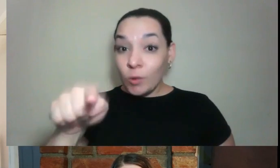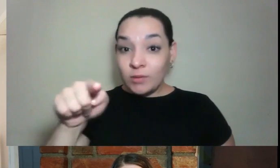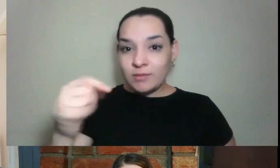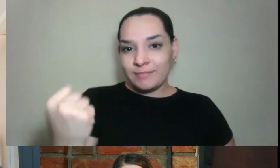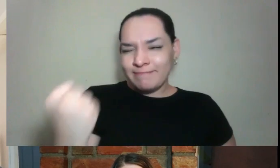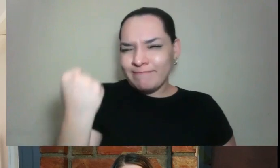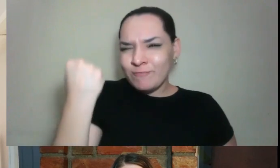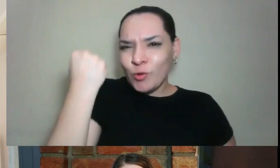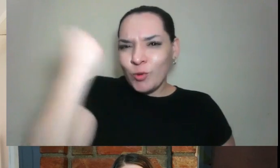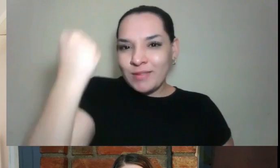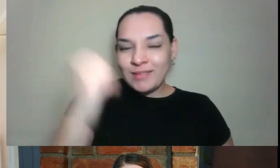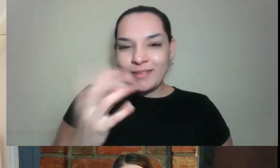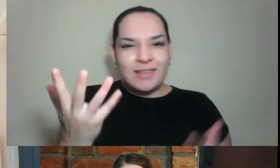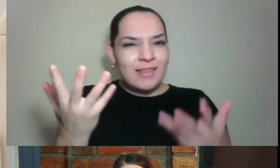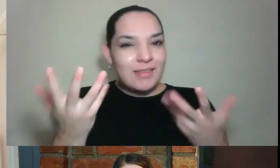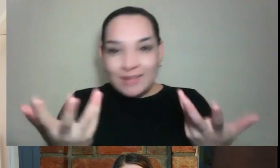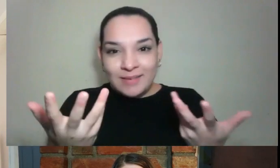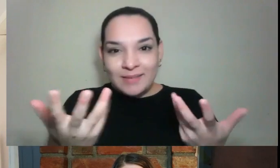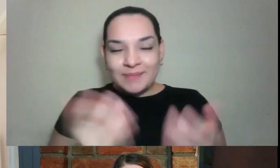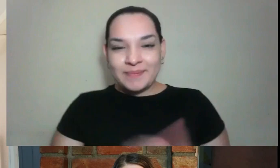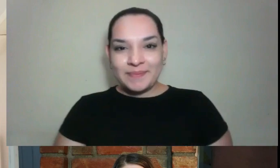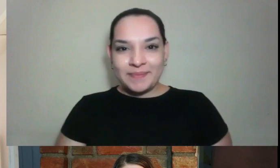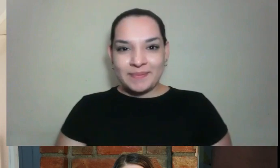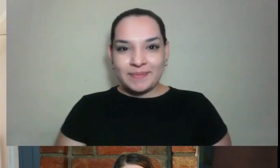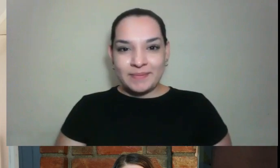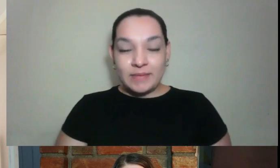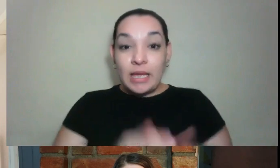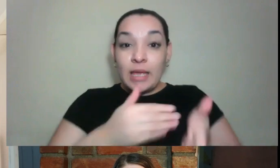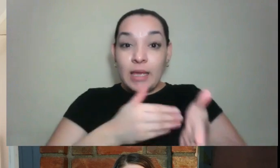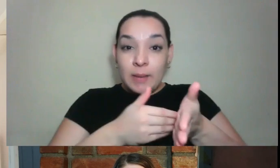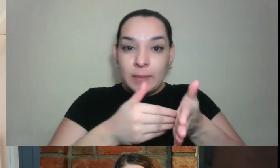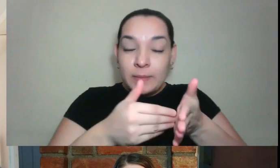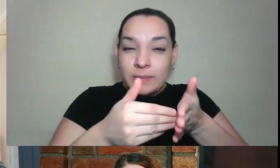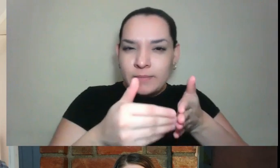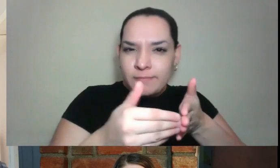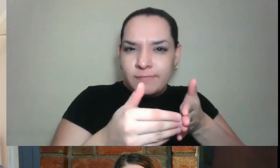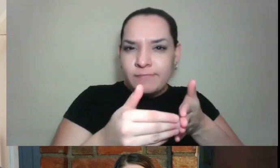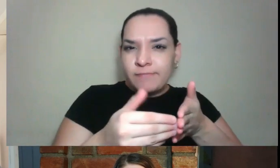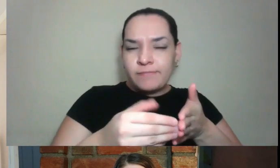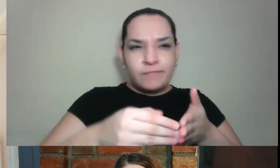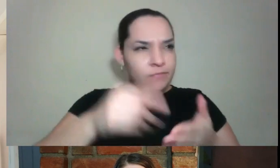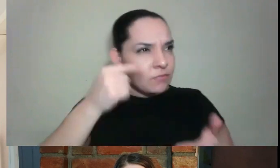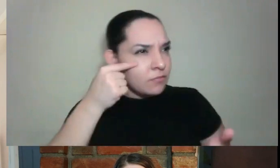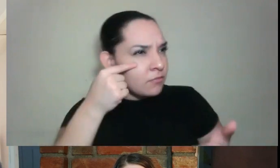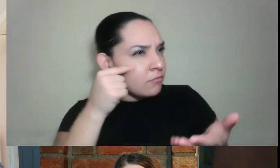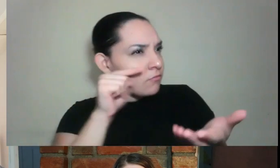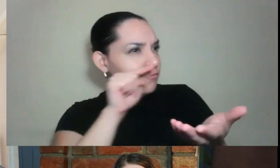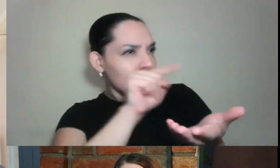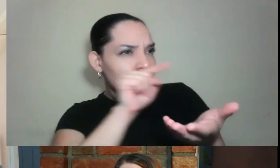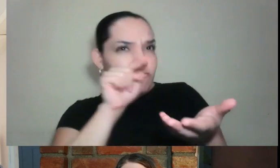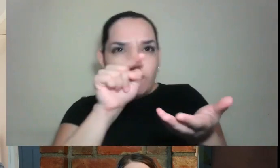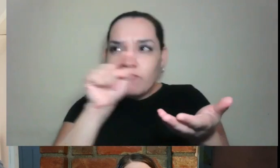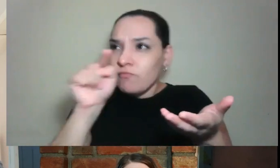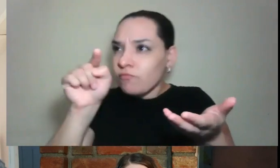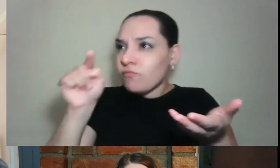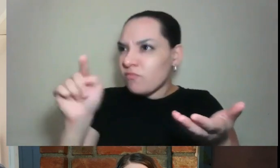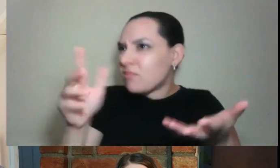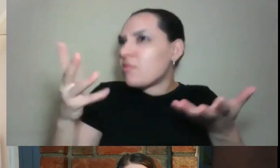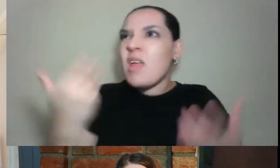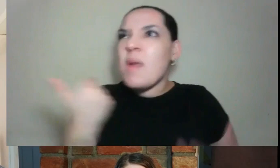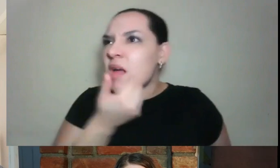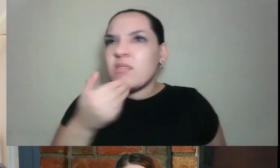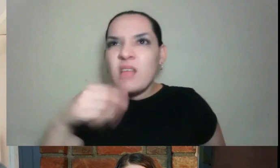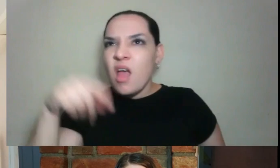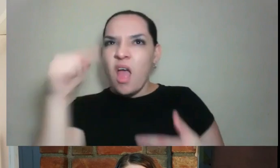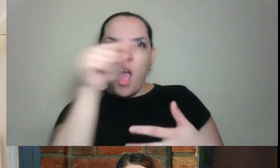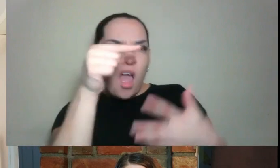Entonces por eso es importante empezar a desmitificar, empezar a fijarse en